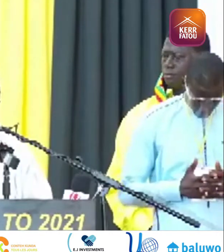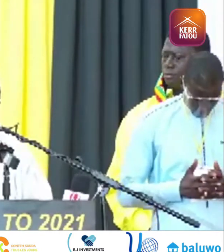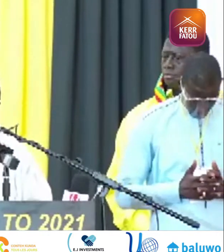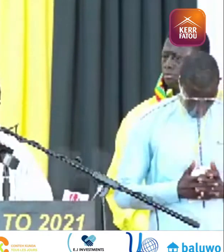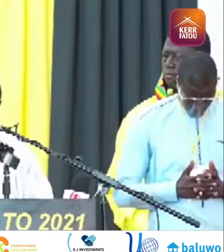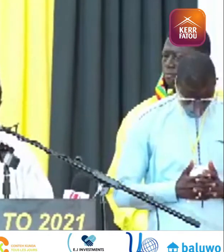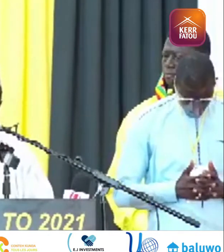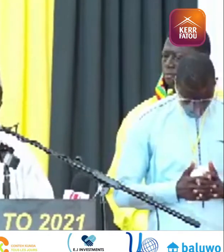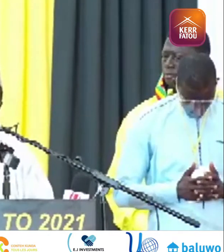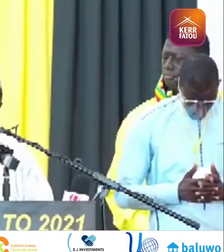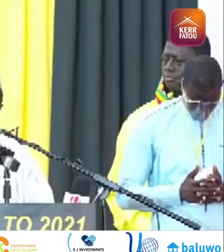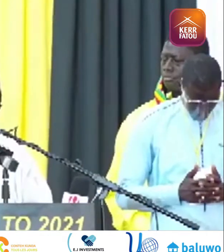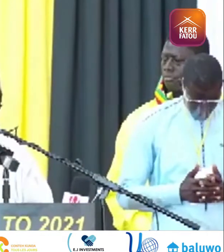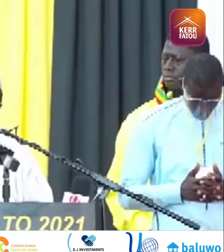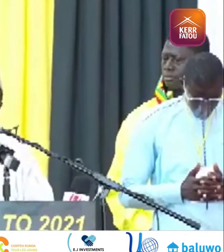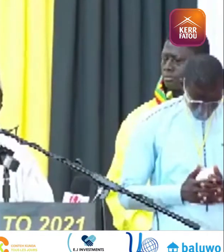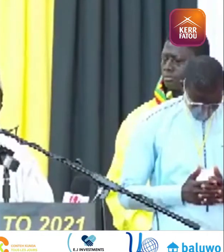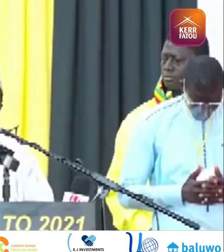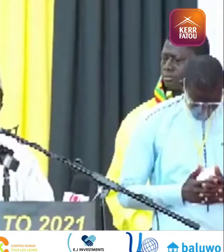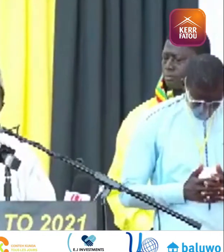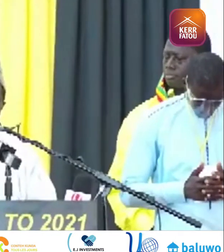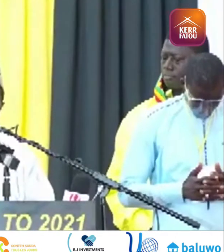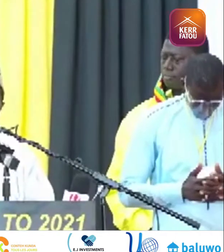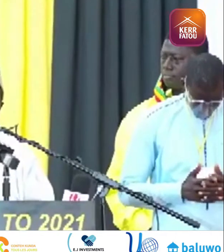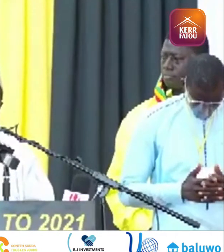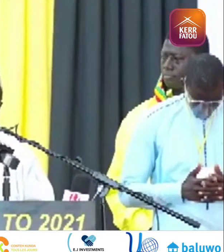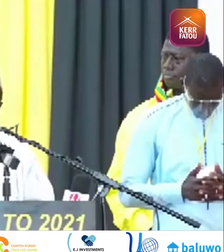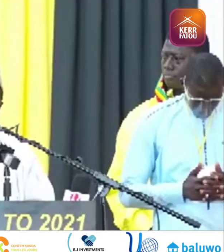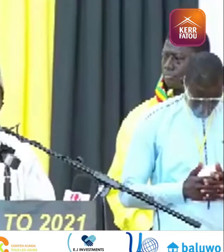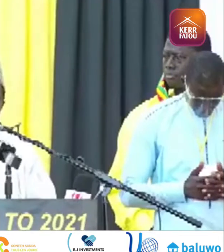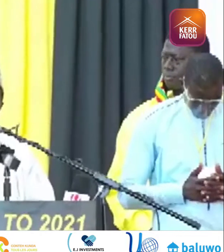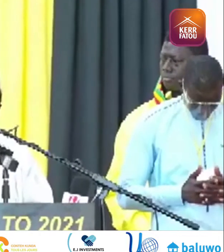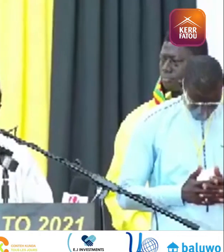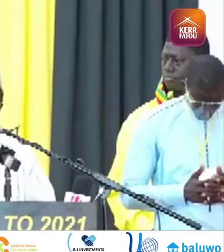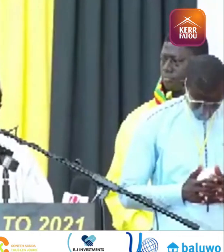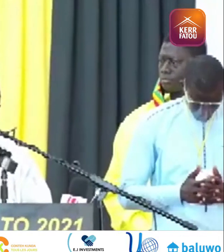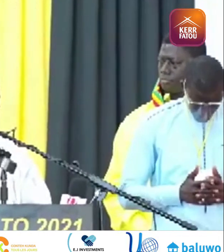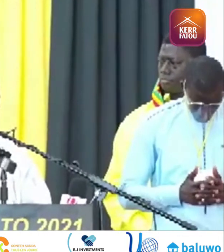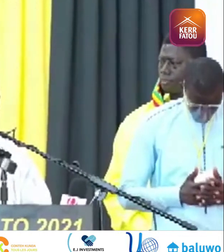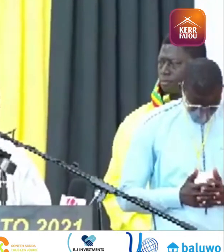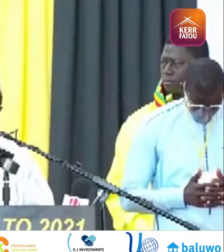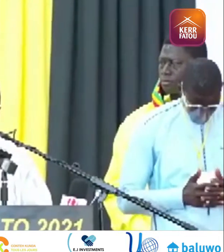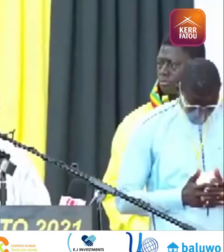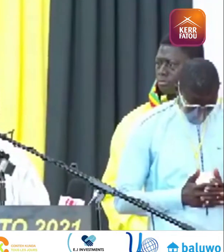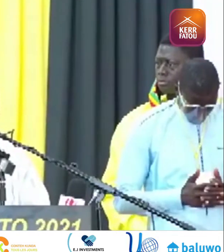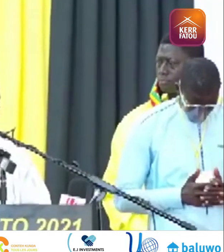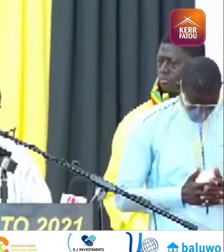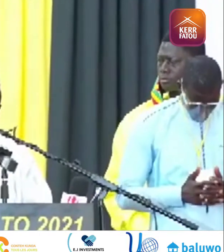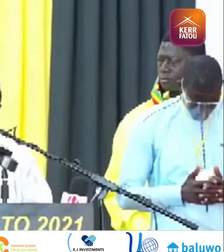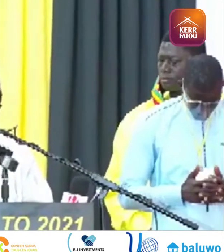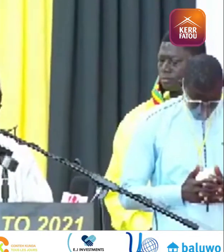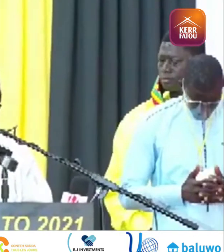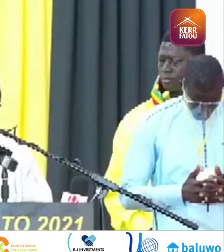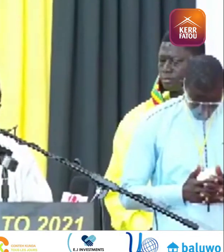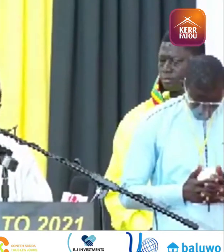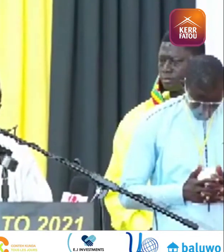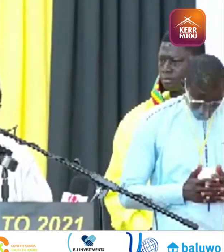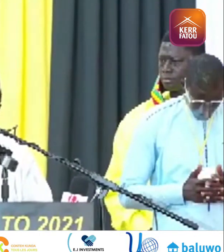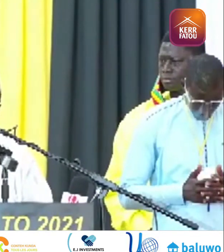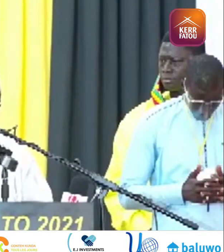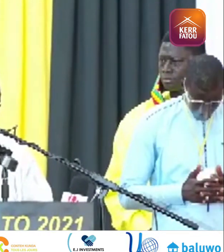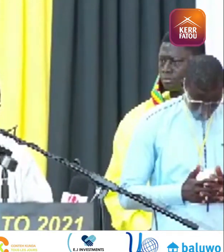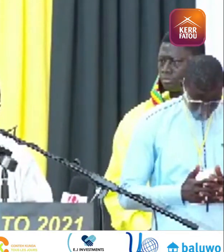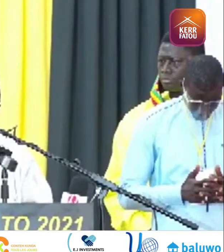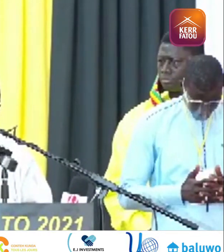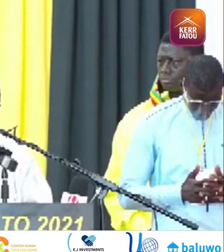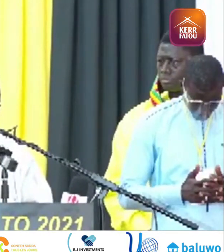اهدنا الصراط المستقيم اهدنا الصراط المستقيم صراط الذين أنعمت عليهم غير المغضوب عليهم ولا